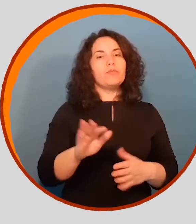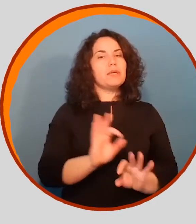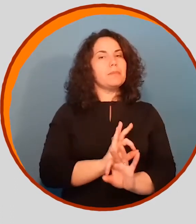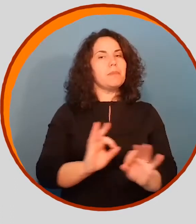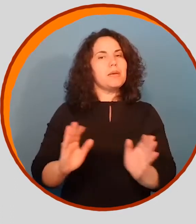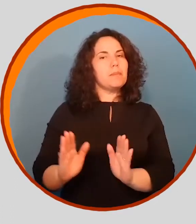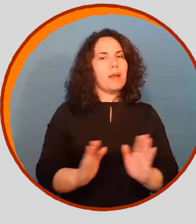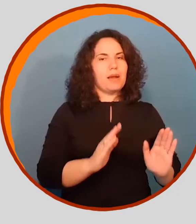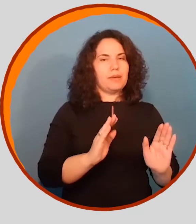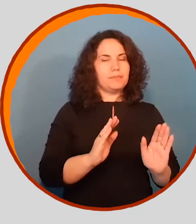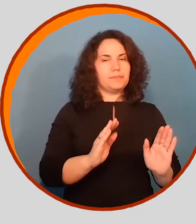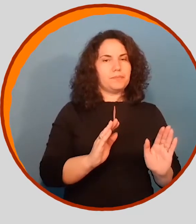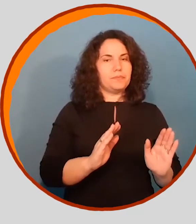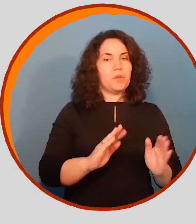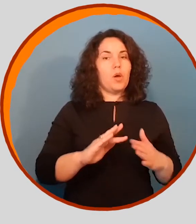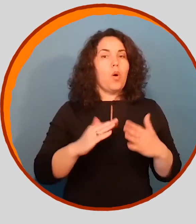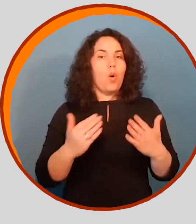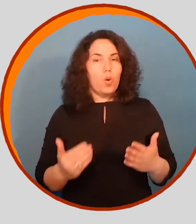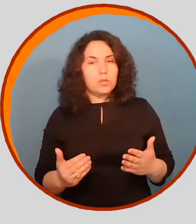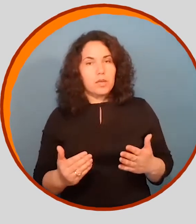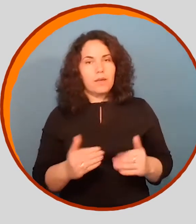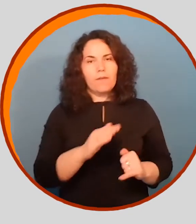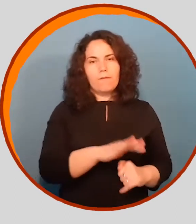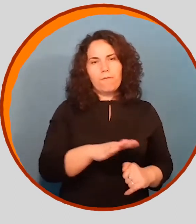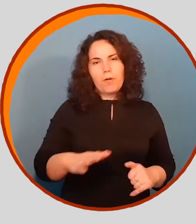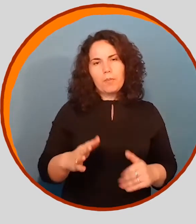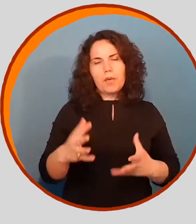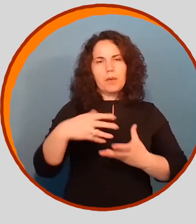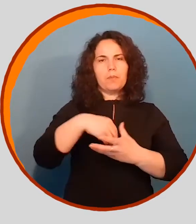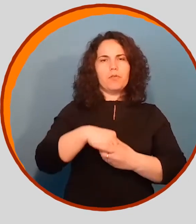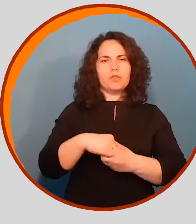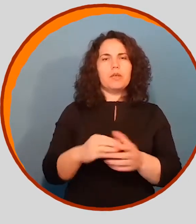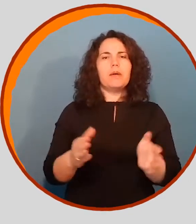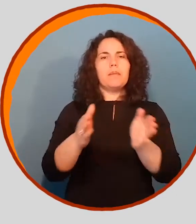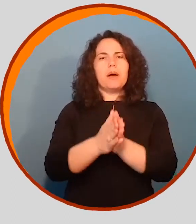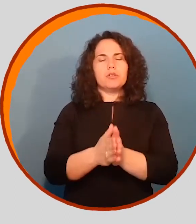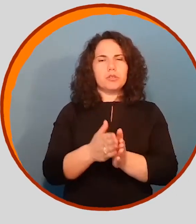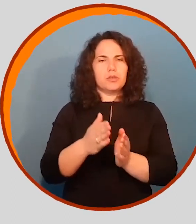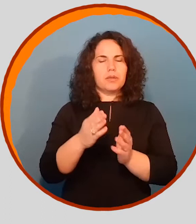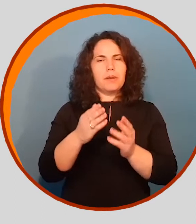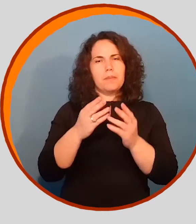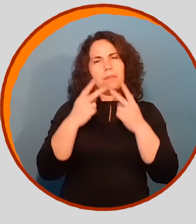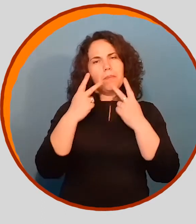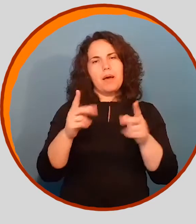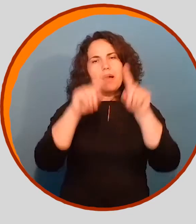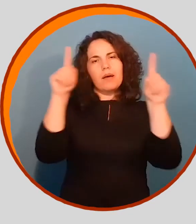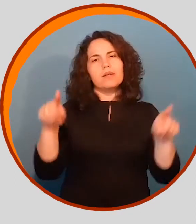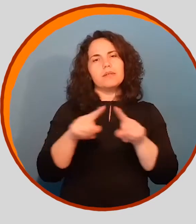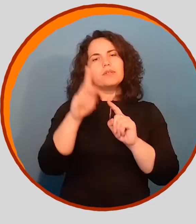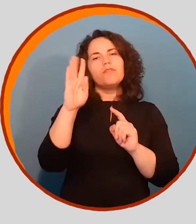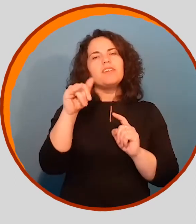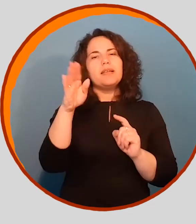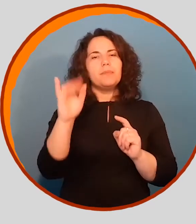ata që të organizojnë më mirë dhe energjinë e tyre. Mund të ndodhë që fëmijët të përfshihen le të themi në një film apo në një lojë dhe po